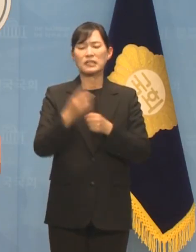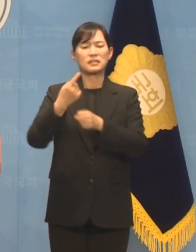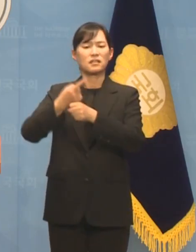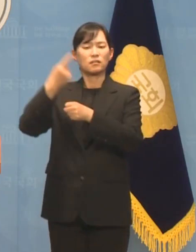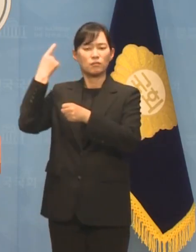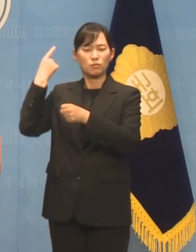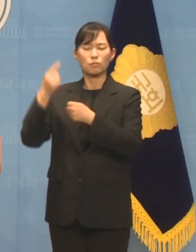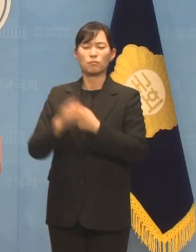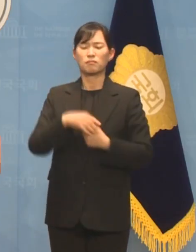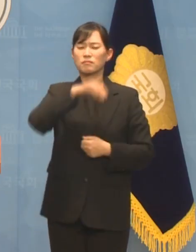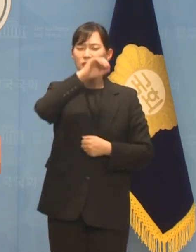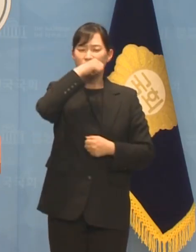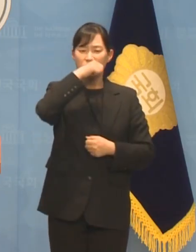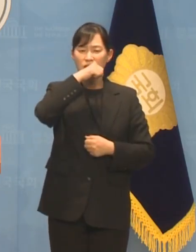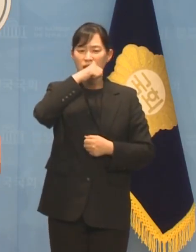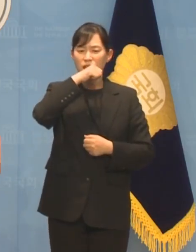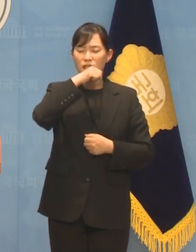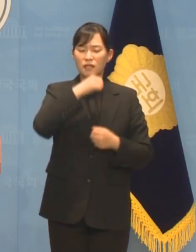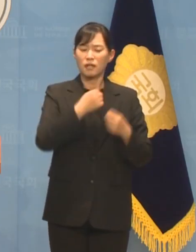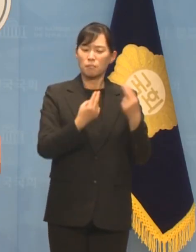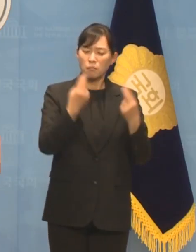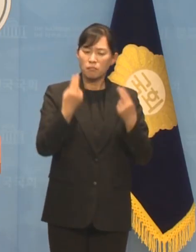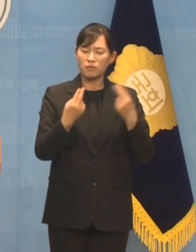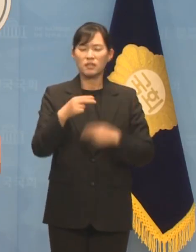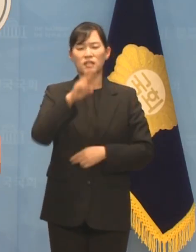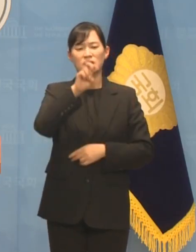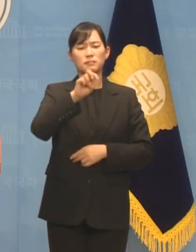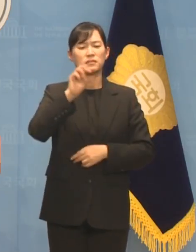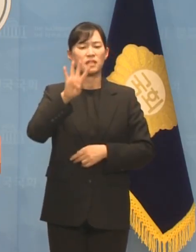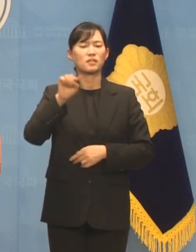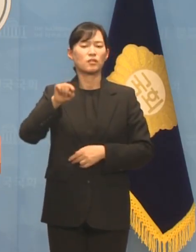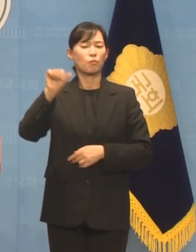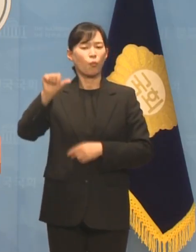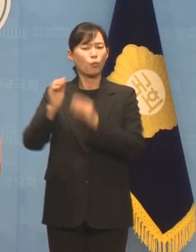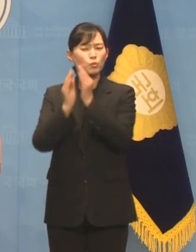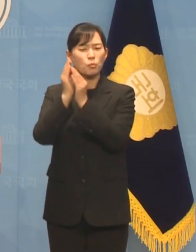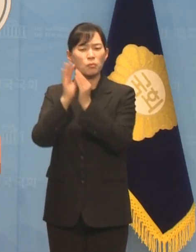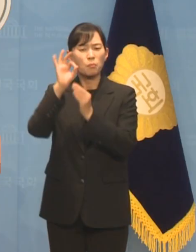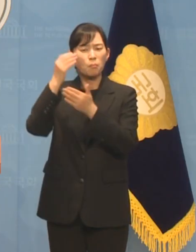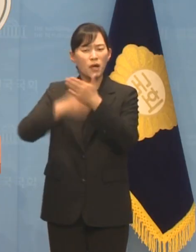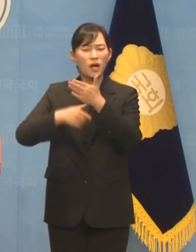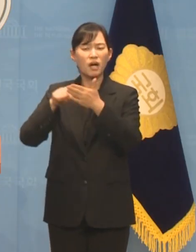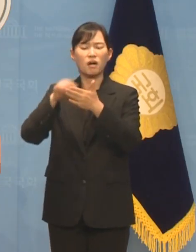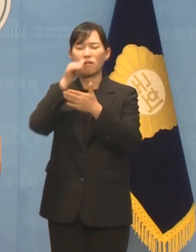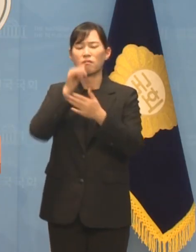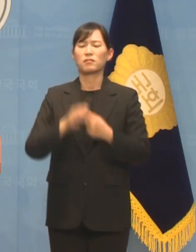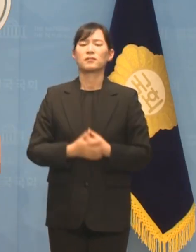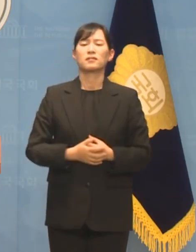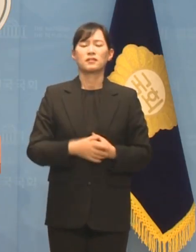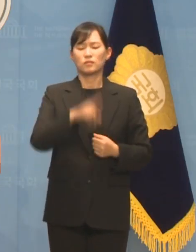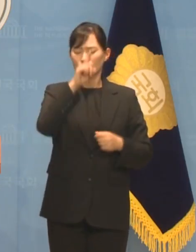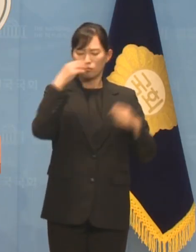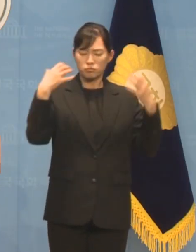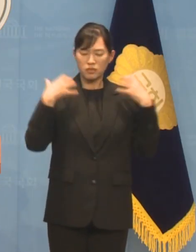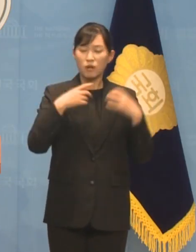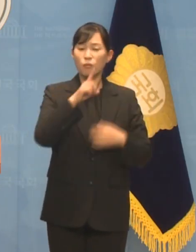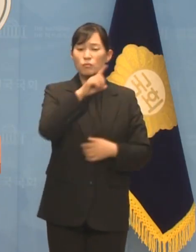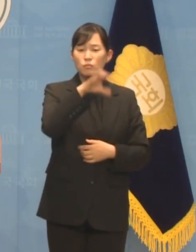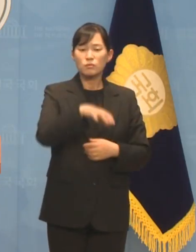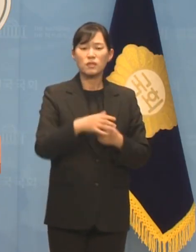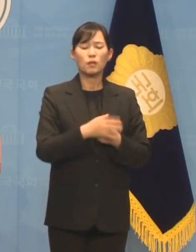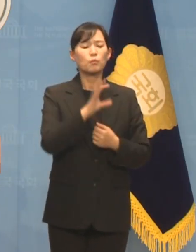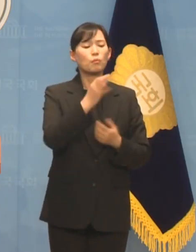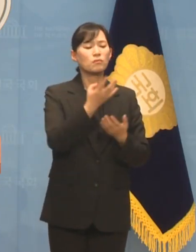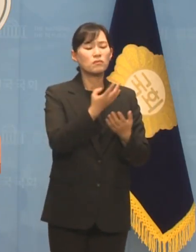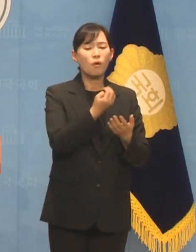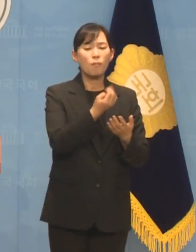작년도 예산 현액 대비 24.5조 원이 집행되지 않았습니다. 정부가 어느 분야에 얼마를